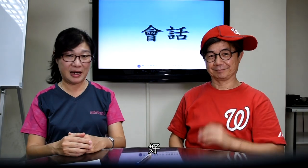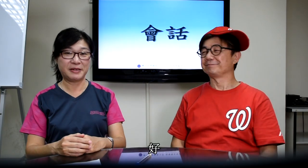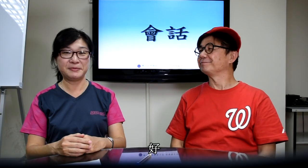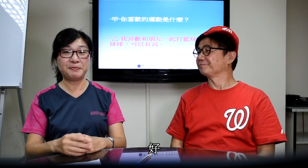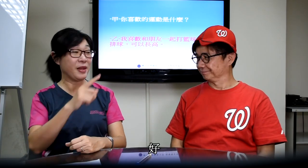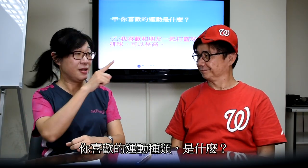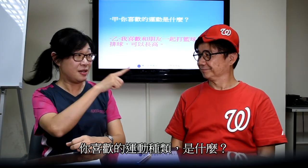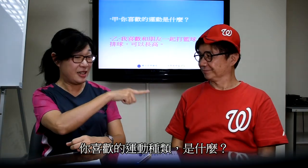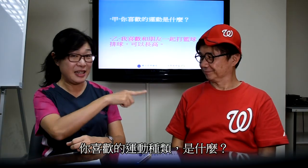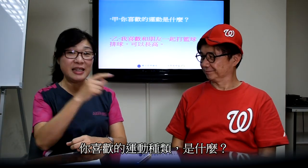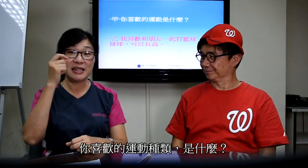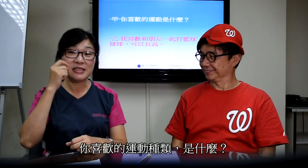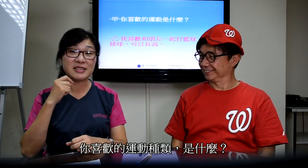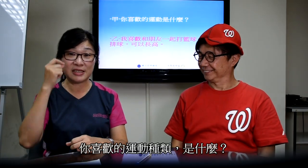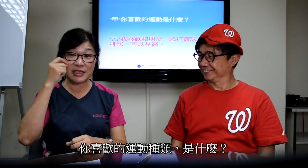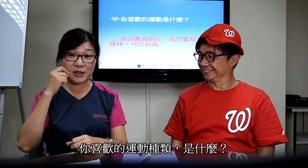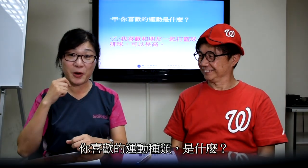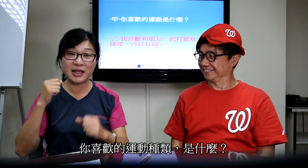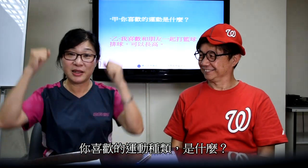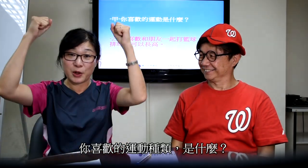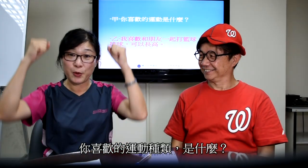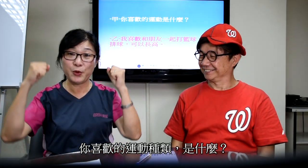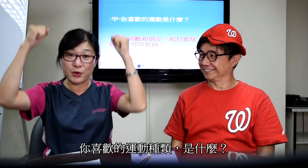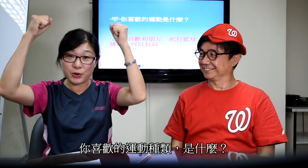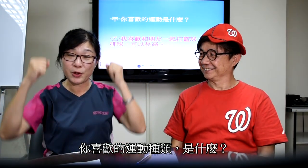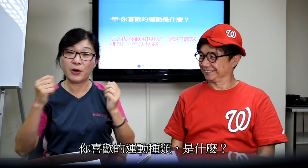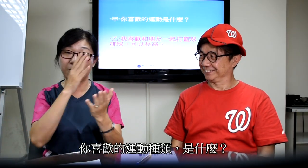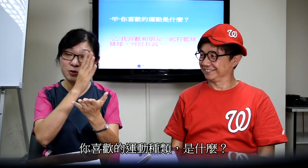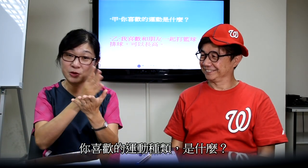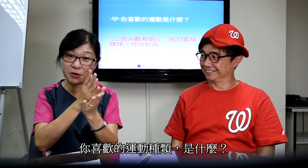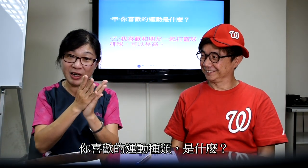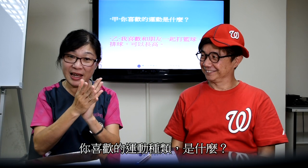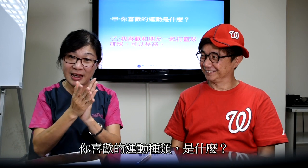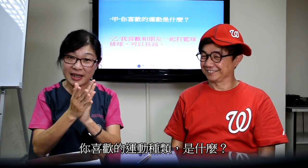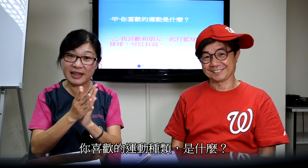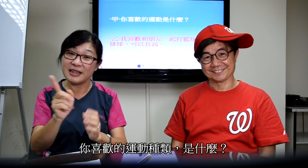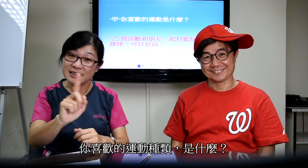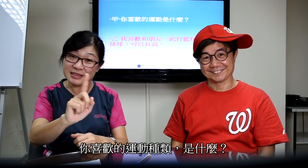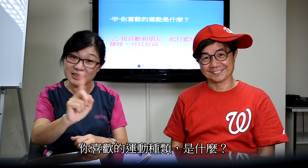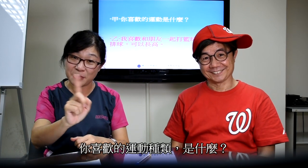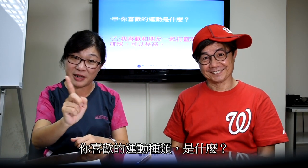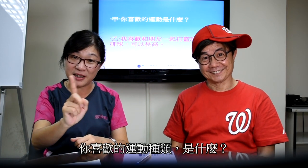好，你喜欢的运动种类是什么？